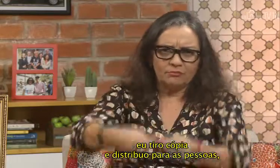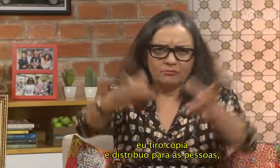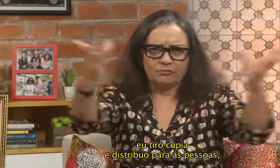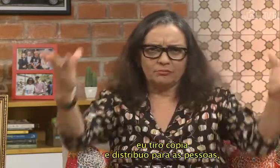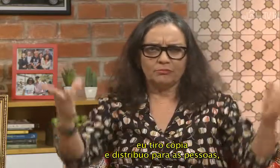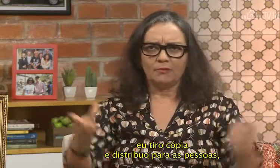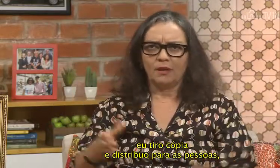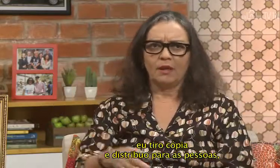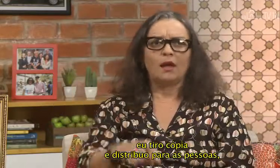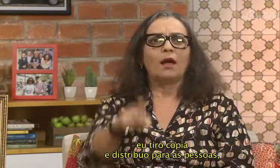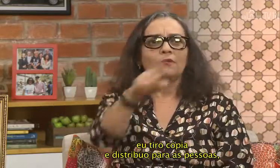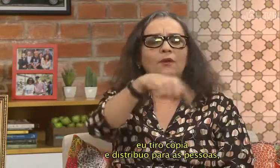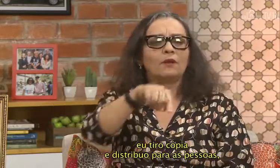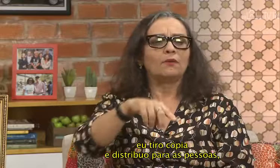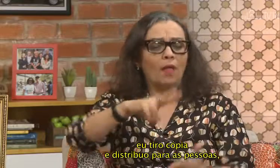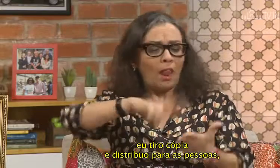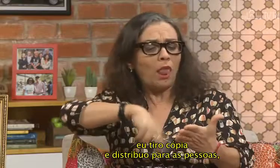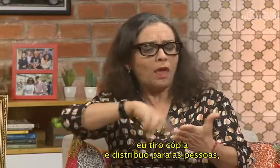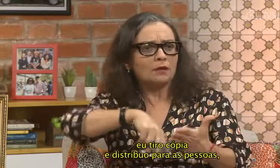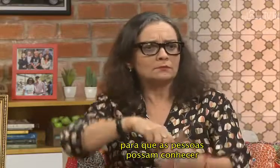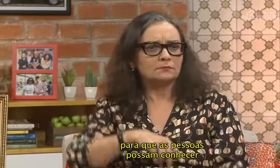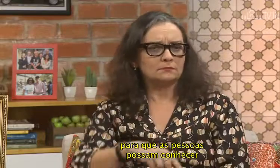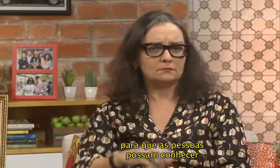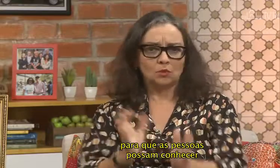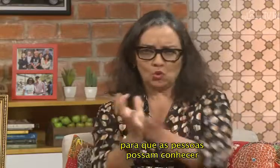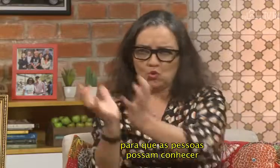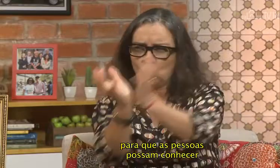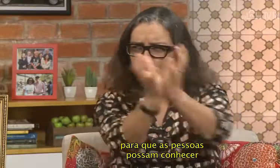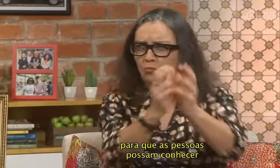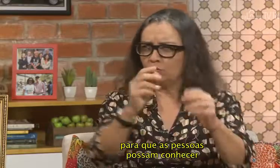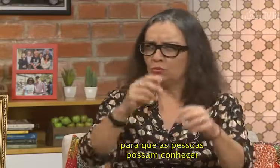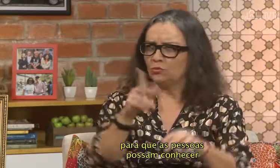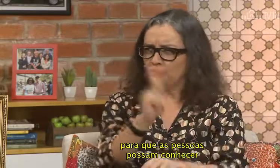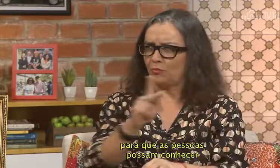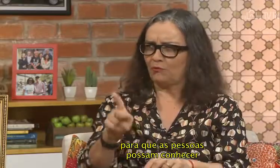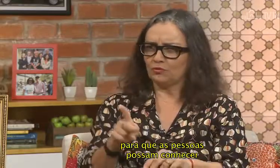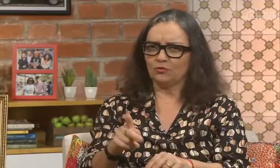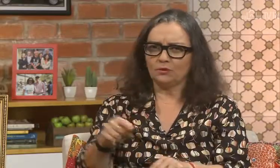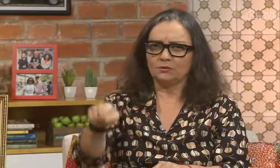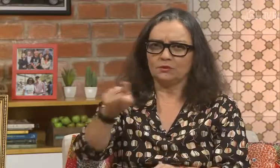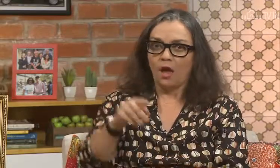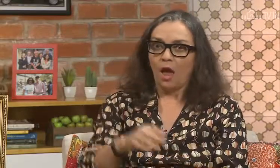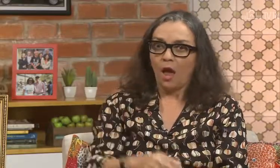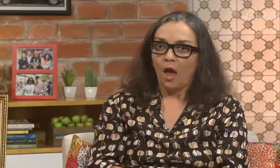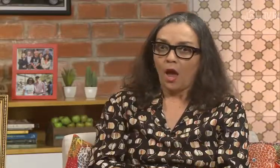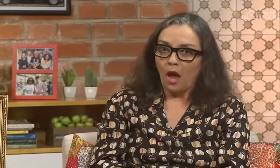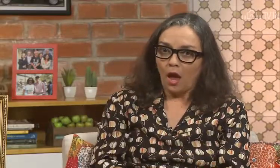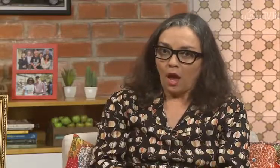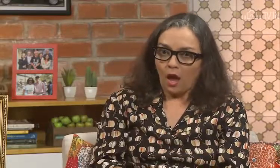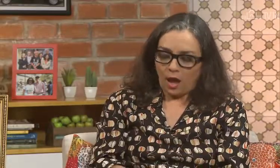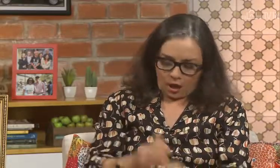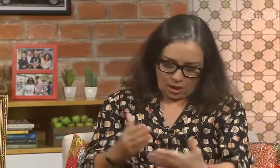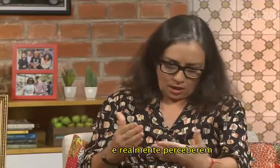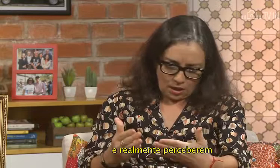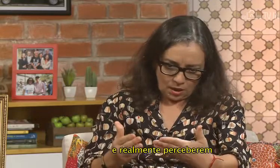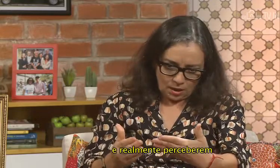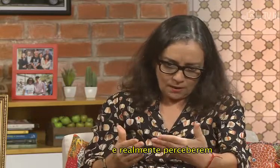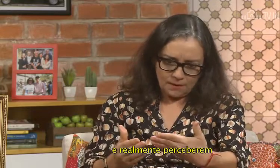e distribuo para as pessoas, para que as pessoas possam conhecer e realmente